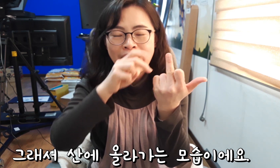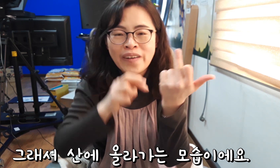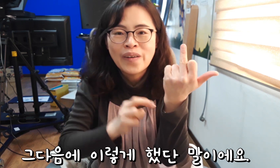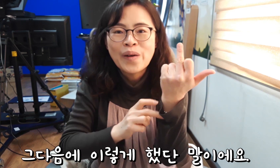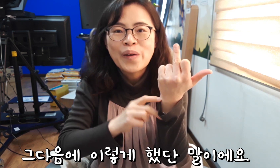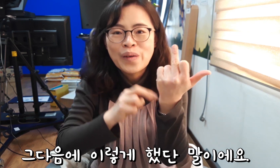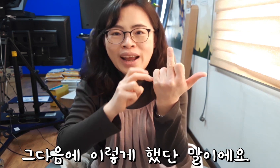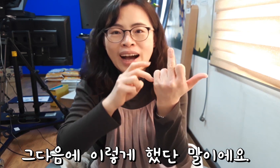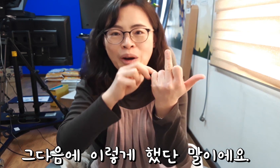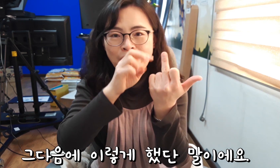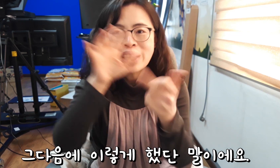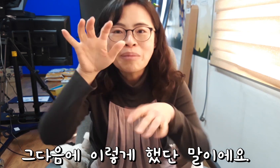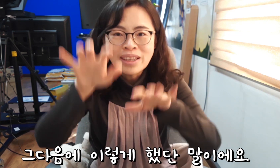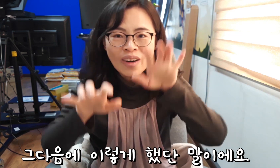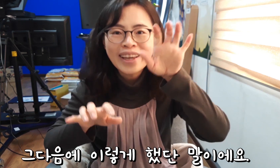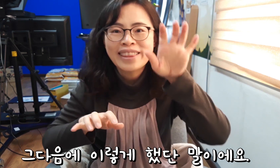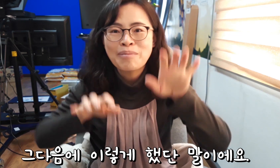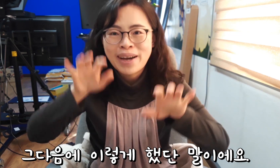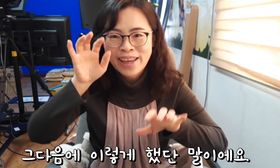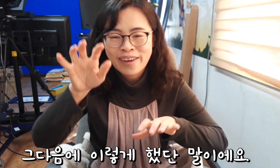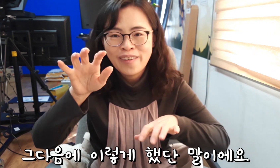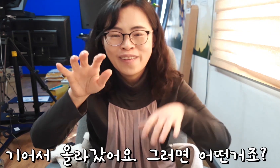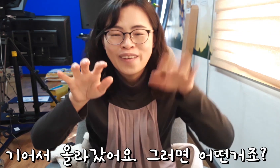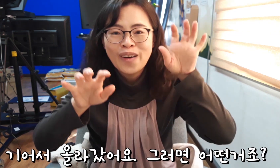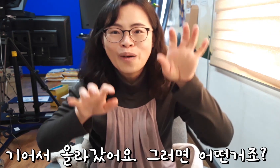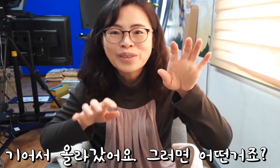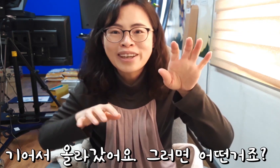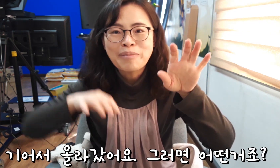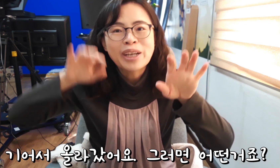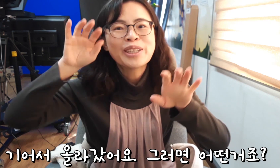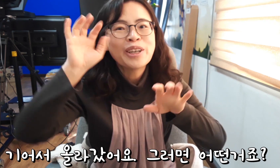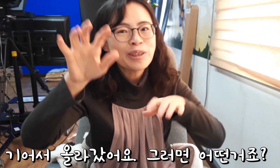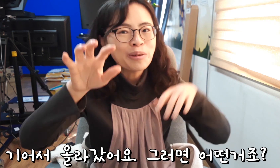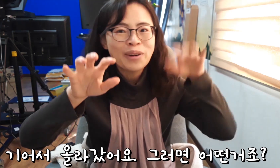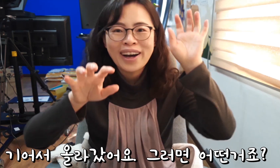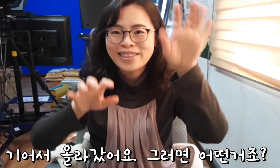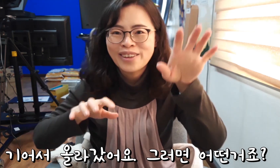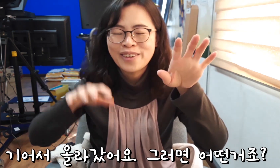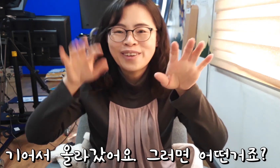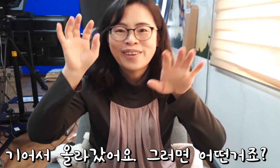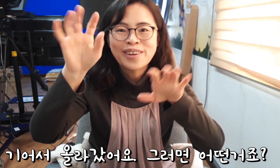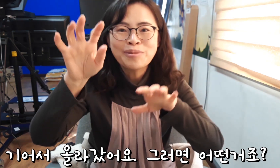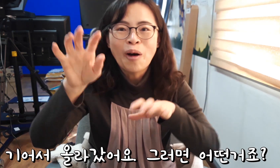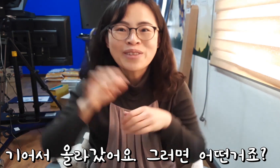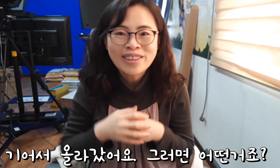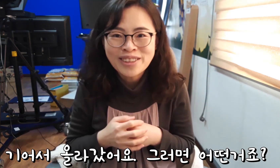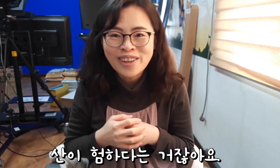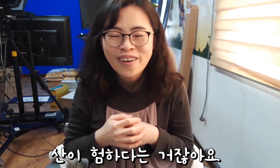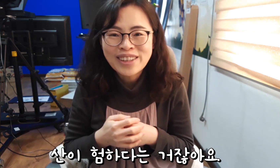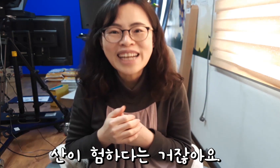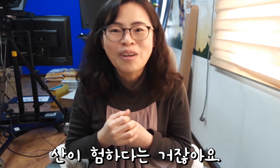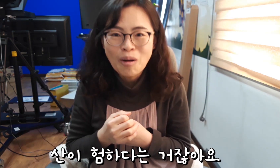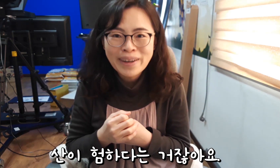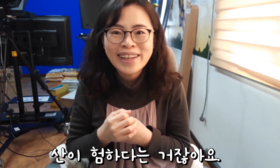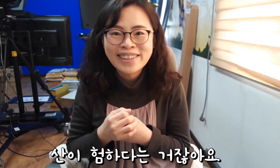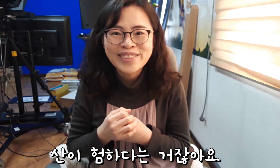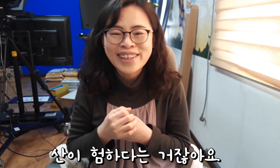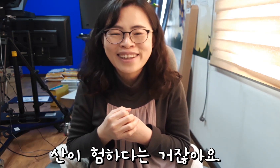모습이에요. 올라가고 그 다음에 이렇게 했단 말이에요. 어떻게 막 기어서 올라갔어요. 그러면 어떻죠? 산이 험하다는